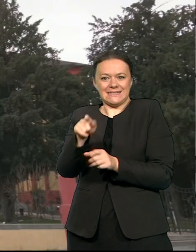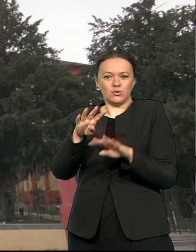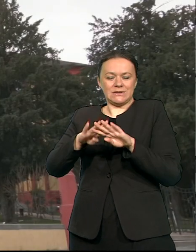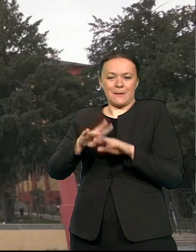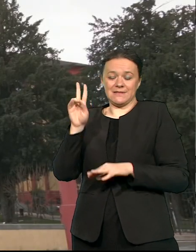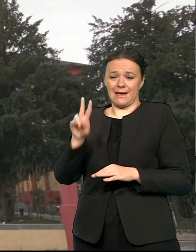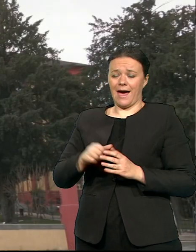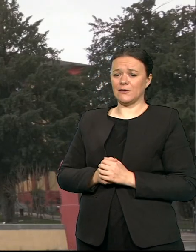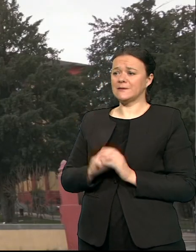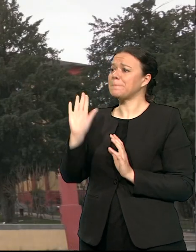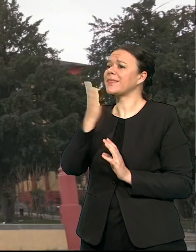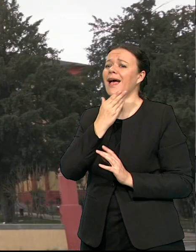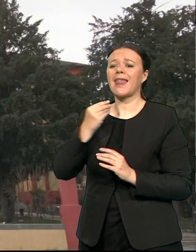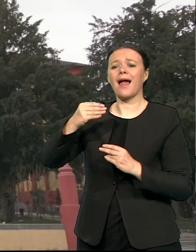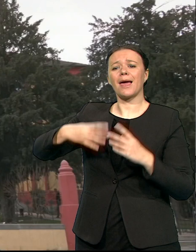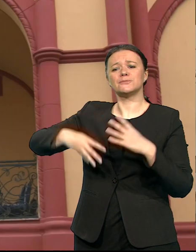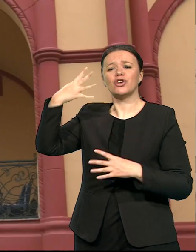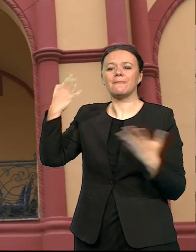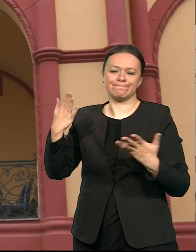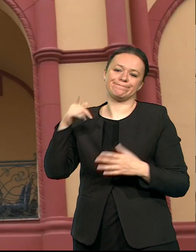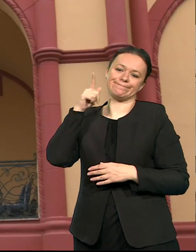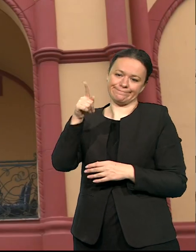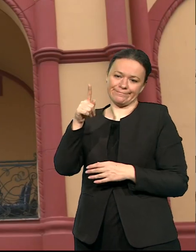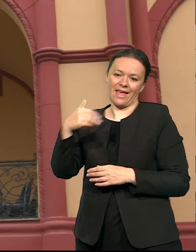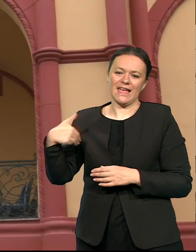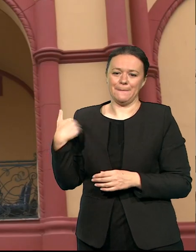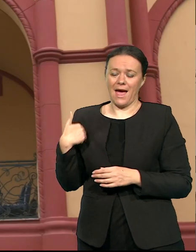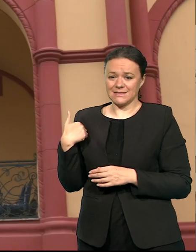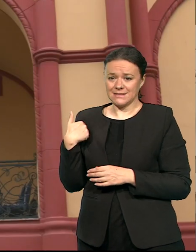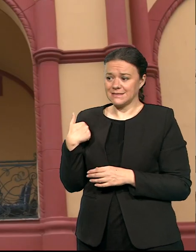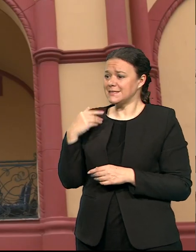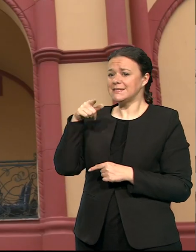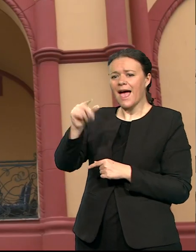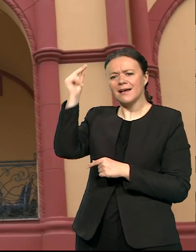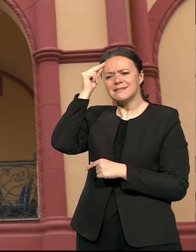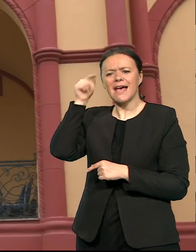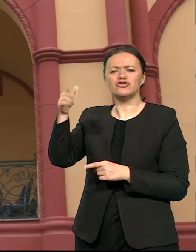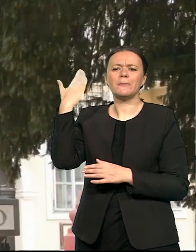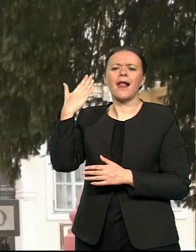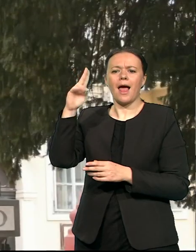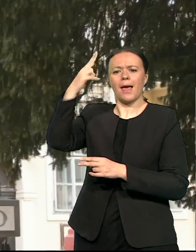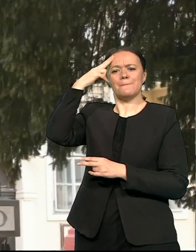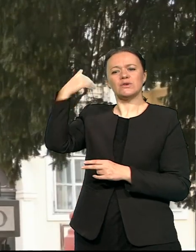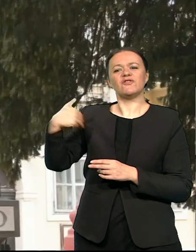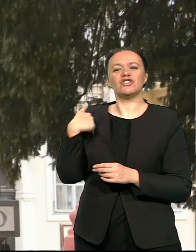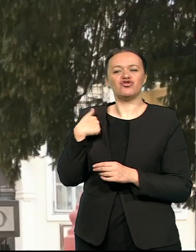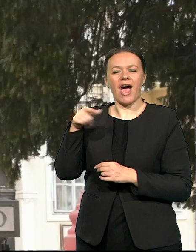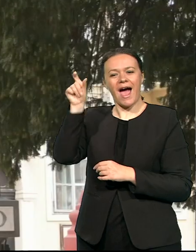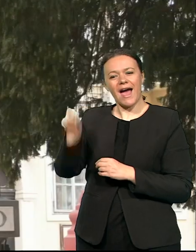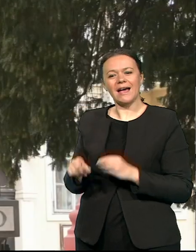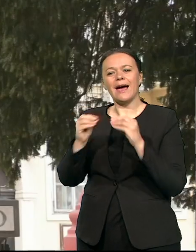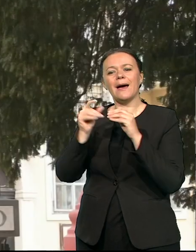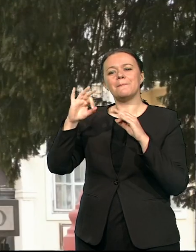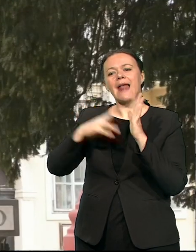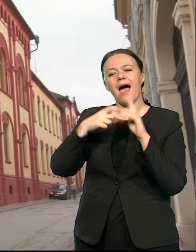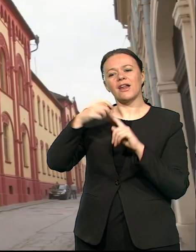Jedno od najlepših zdanja u ovom gradu svakako je Karlovačka gimnazija. U sećanje na njenog najpoznatijeg đaka, Branka Radičevića, koji je ovu